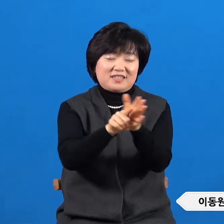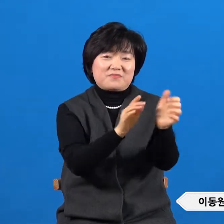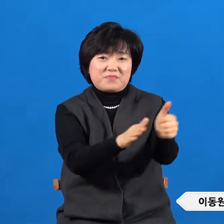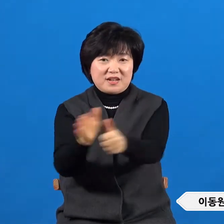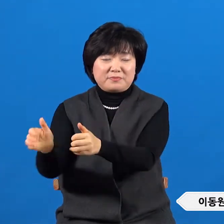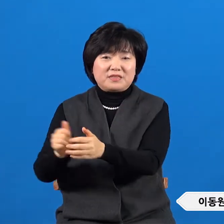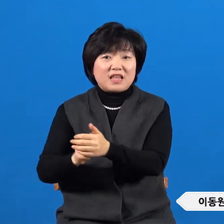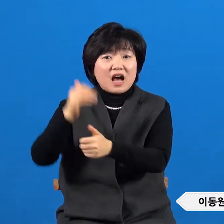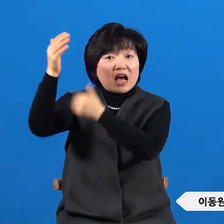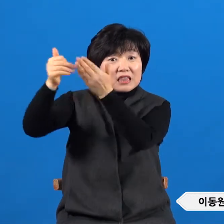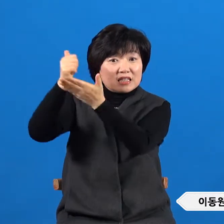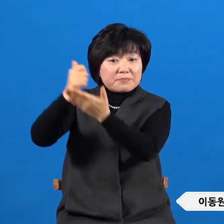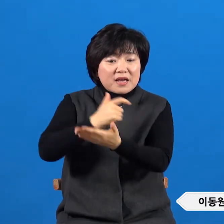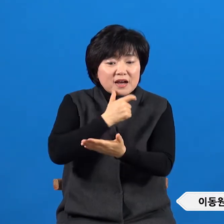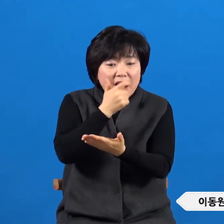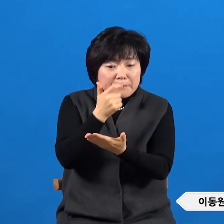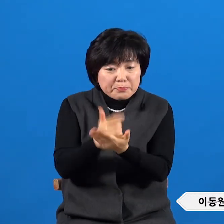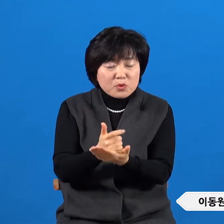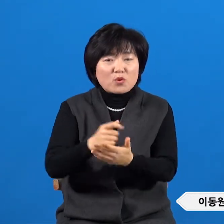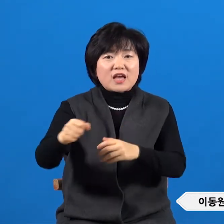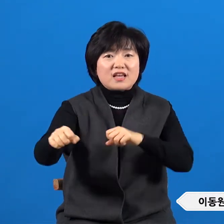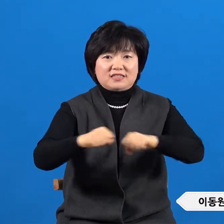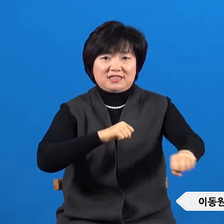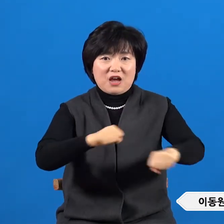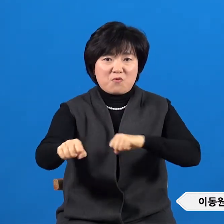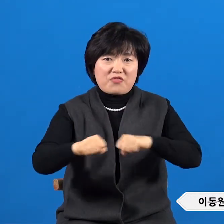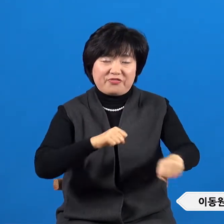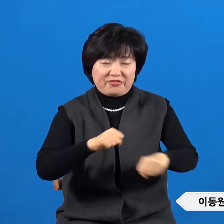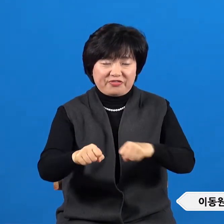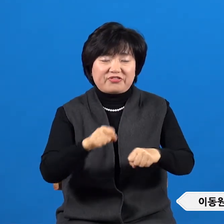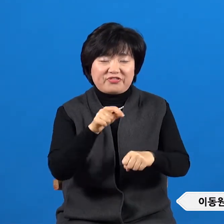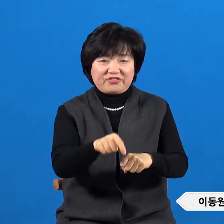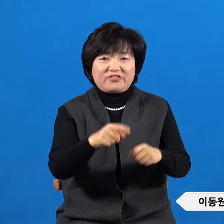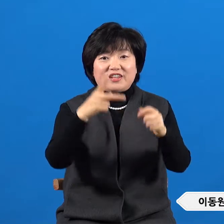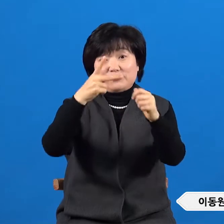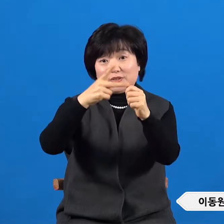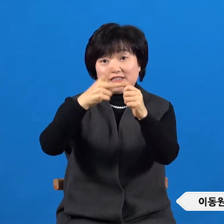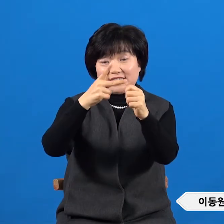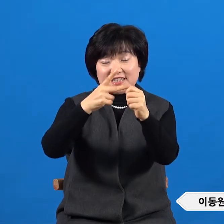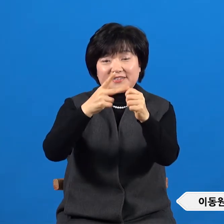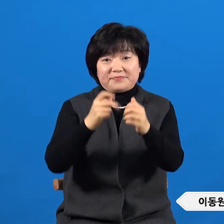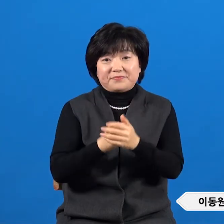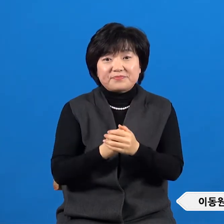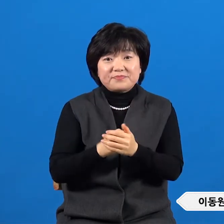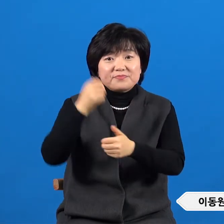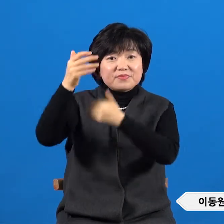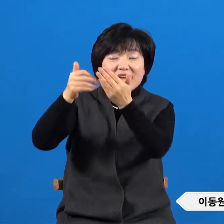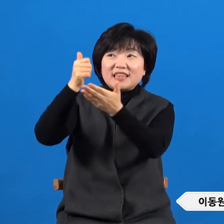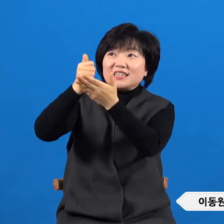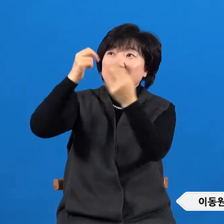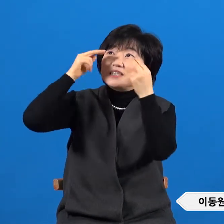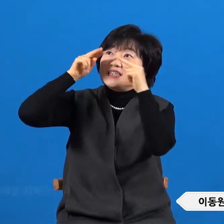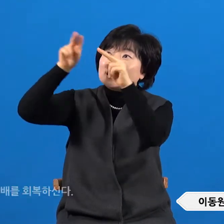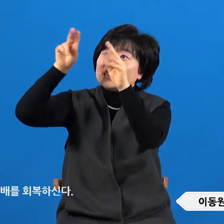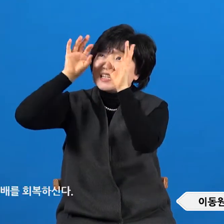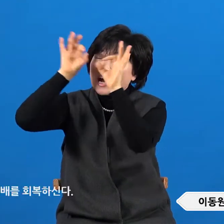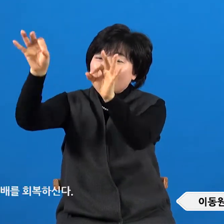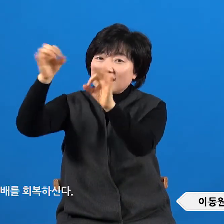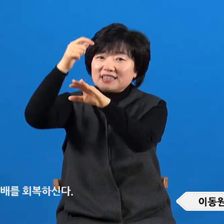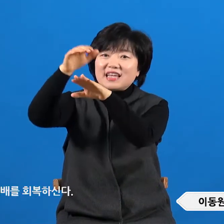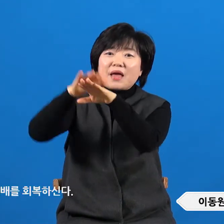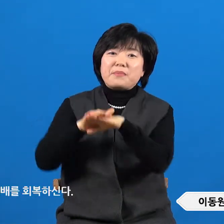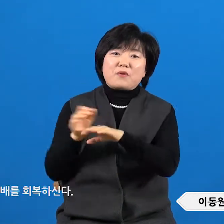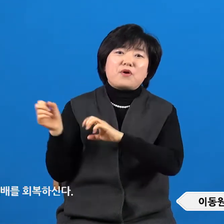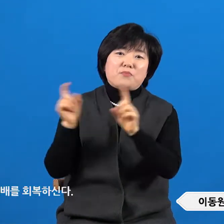하나님의 감동의 차원, 그 하나님의 감동의 섭리의 차원 두 번째는 하나님을 향한